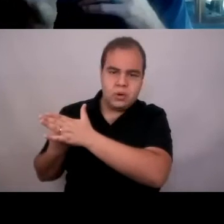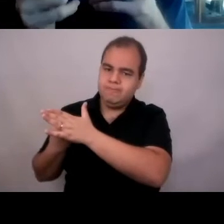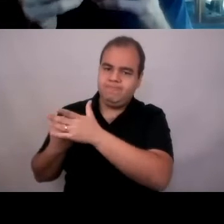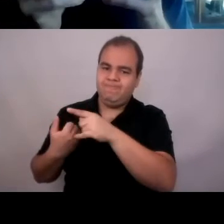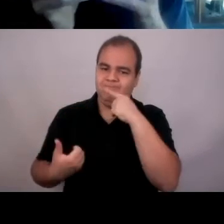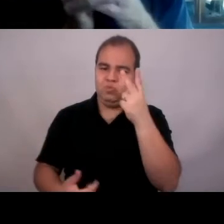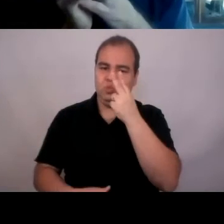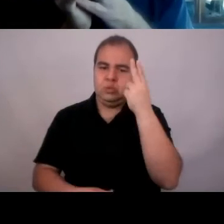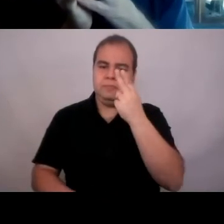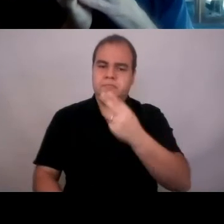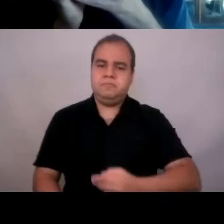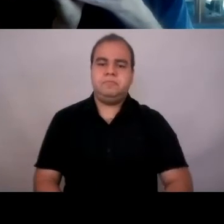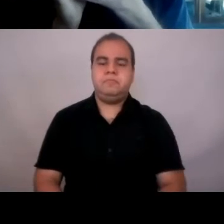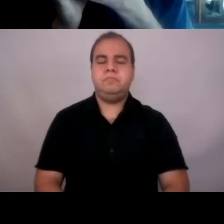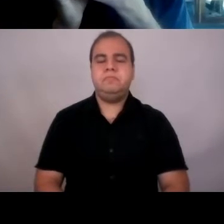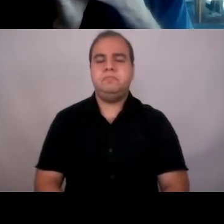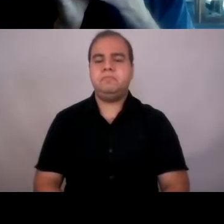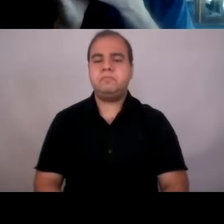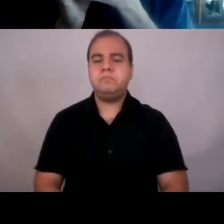significativos.